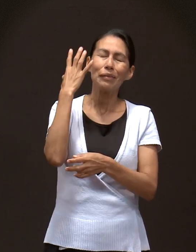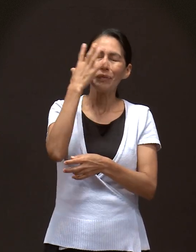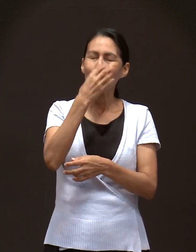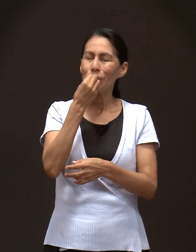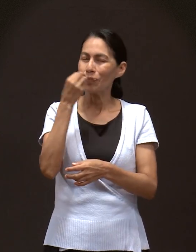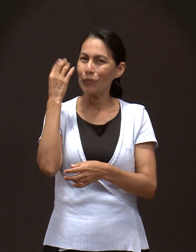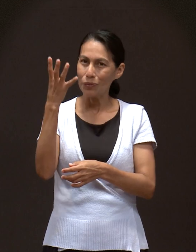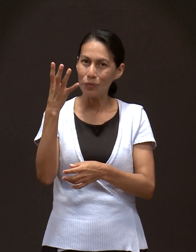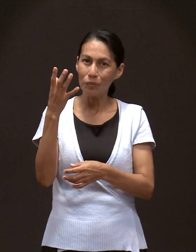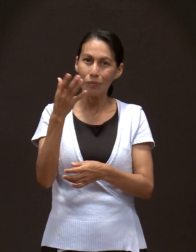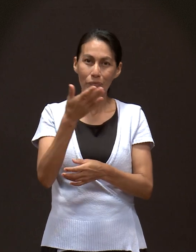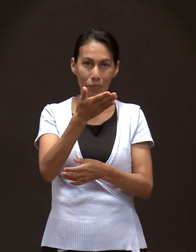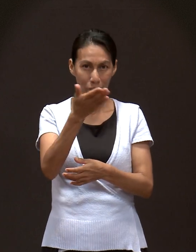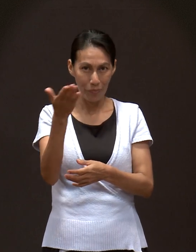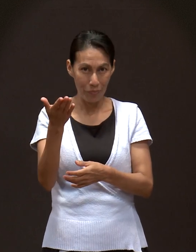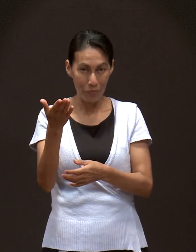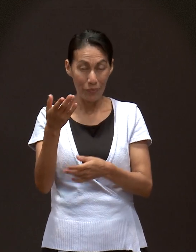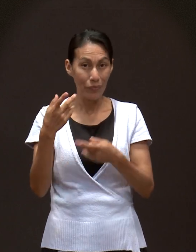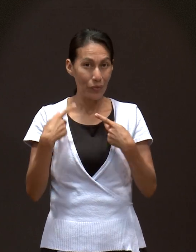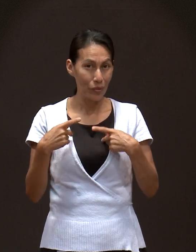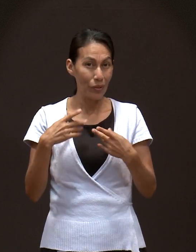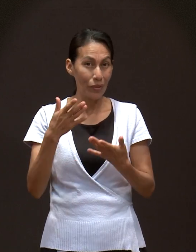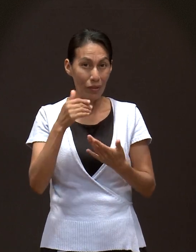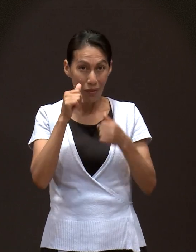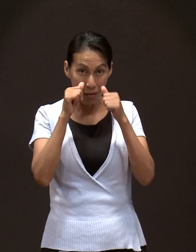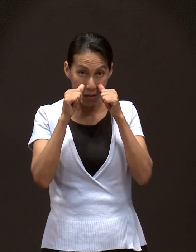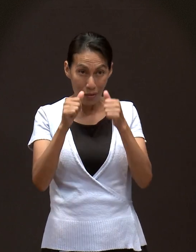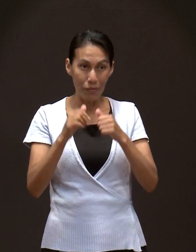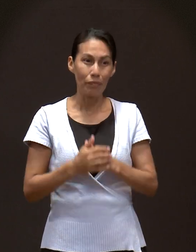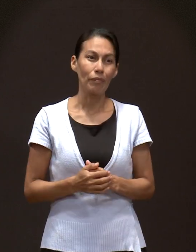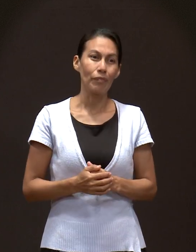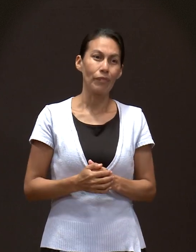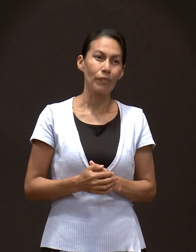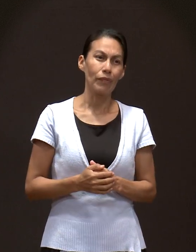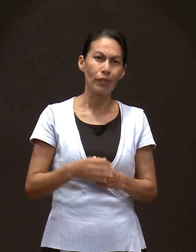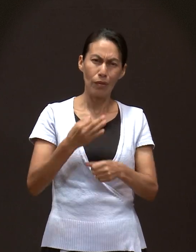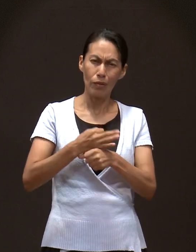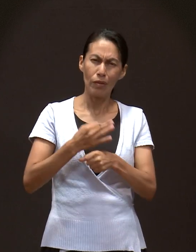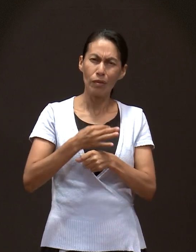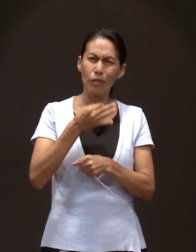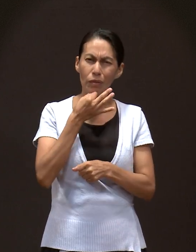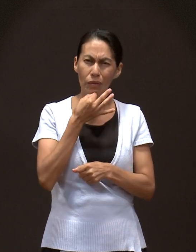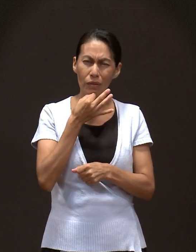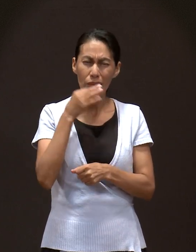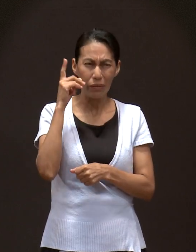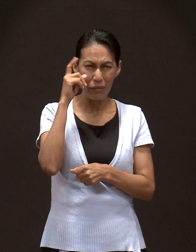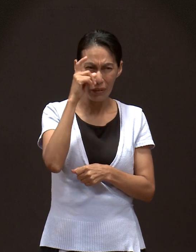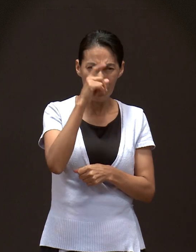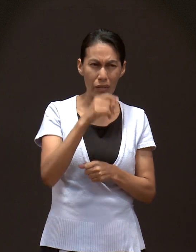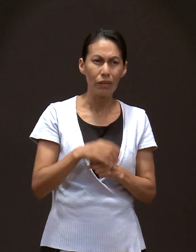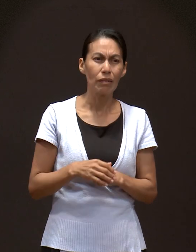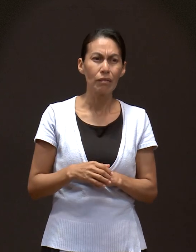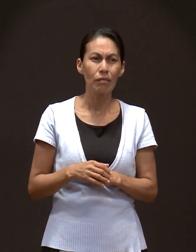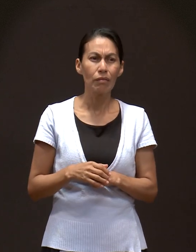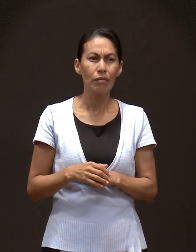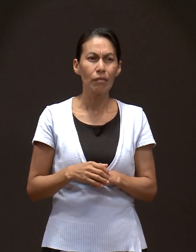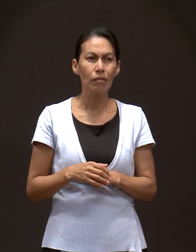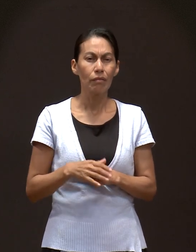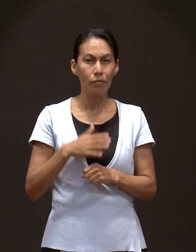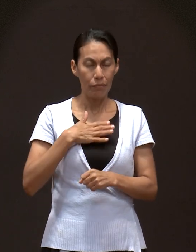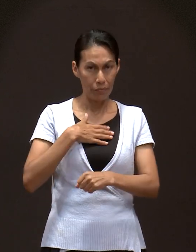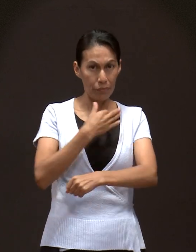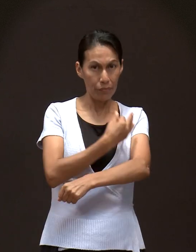es el foro. Exactamente. Y yo quiero que los demás lo escuchen. Bueno, yo estoy pasando por momentos ahorita difíciles.